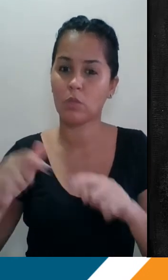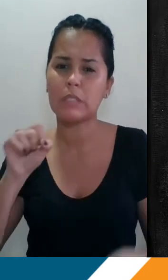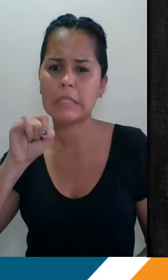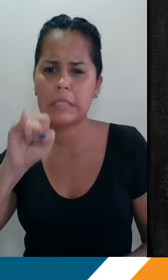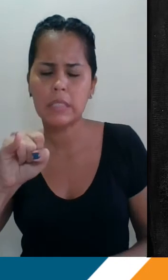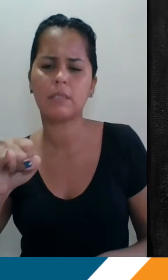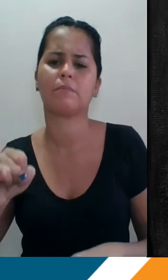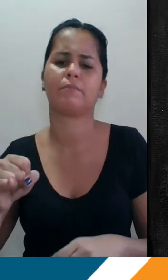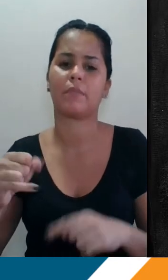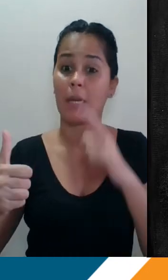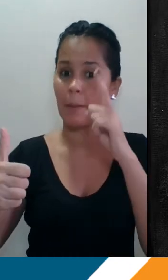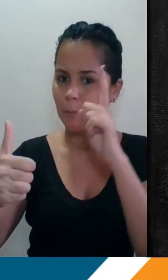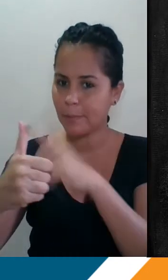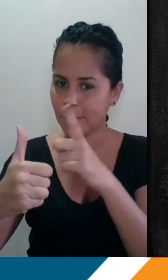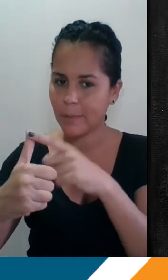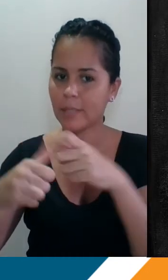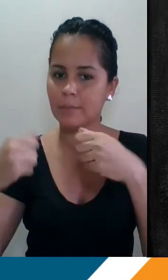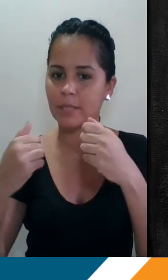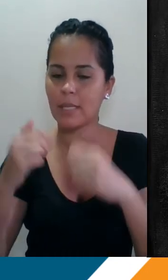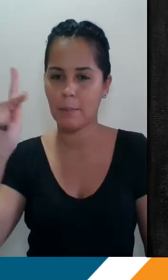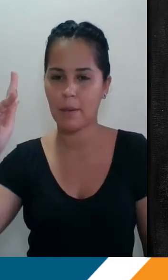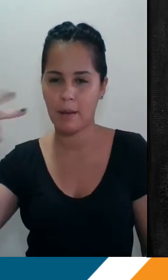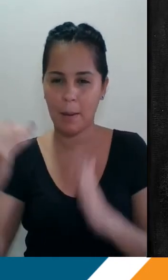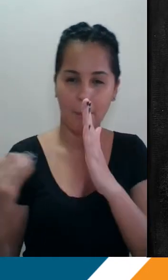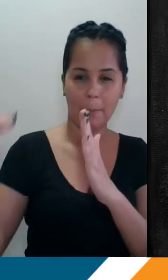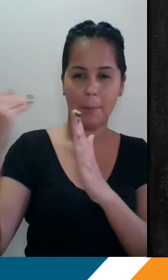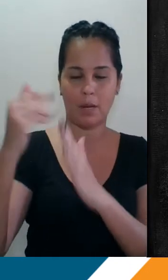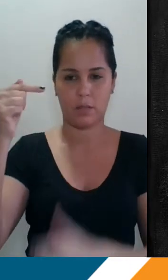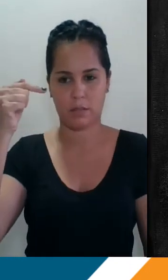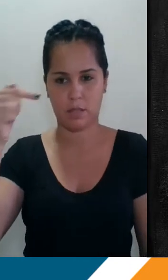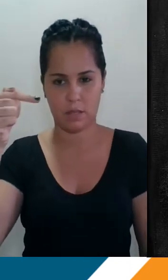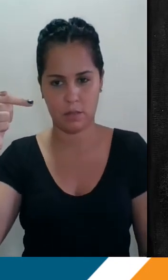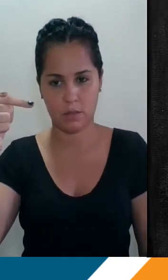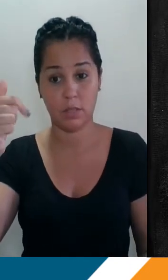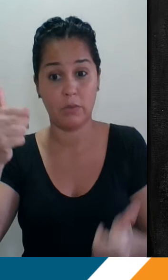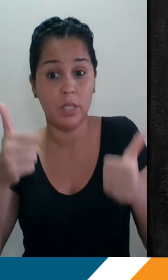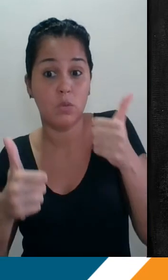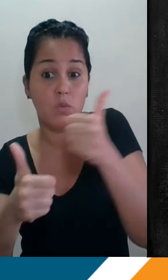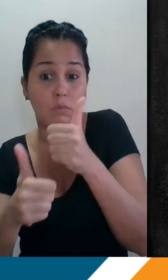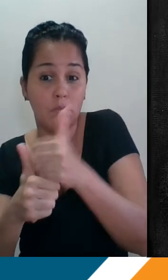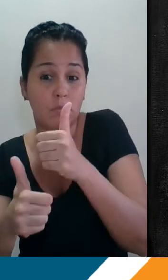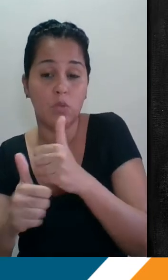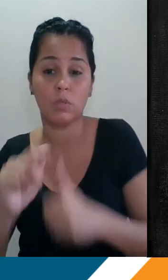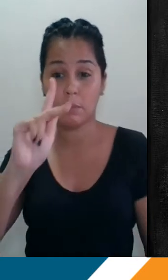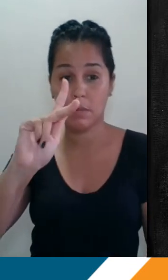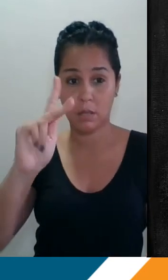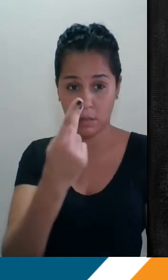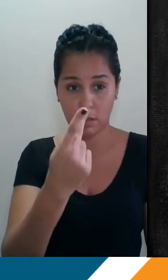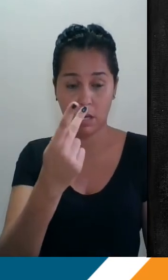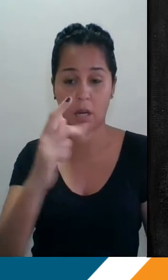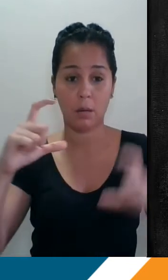Primeira condição, o pH tem que ser maior do que 7. Então, eu vou pegar isso e vou substituir o pH